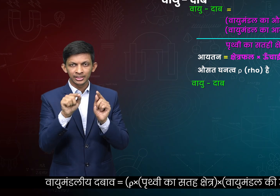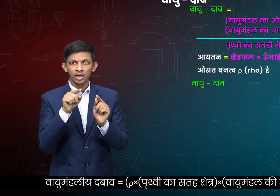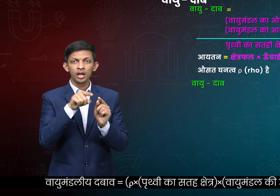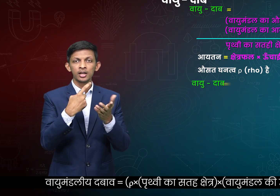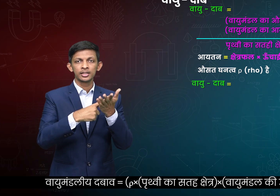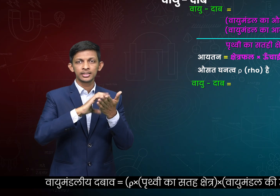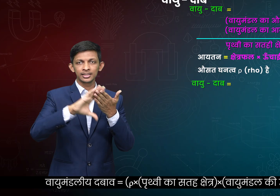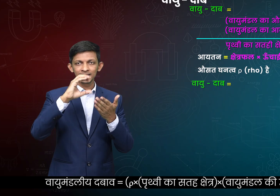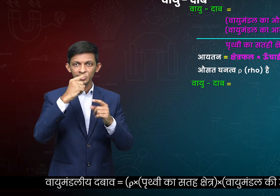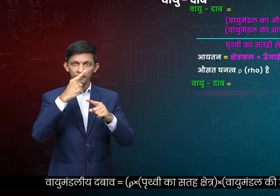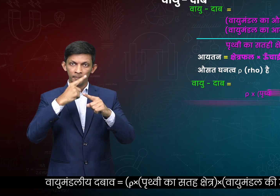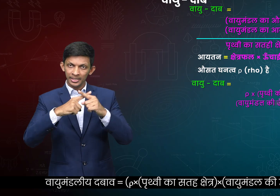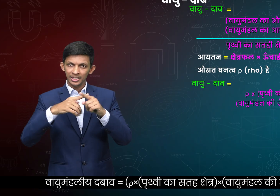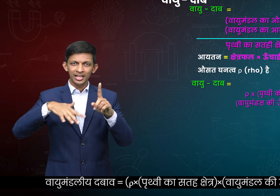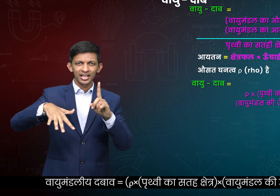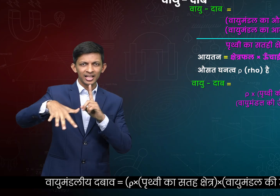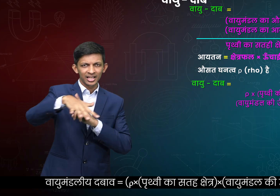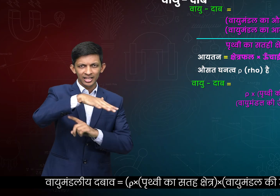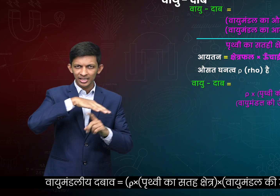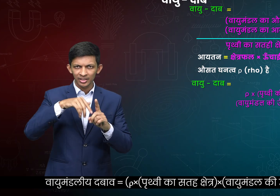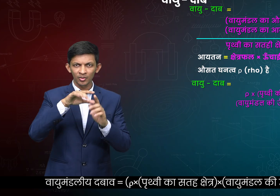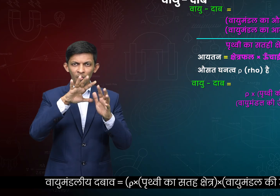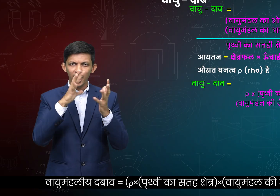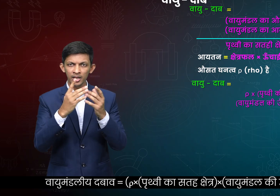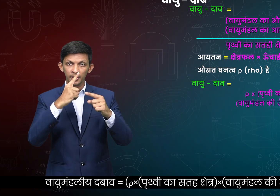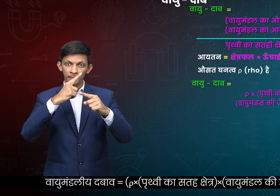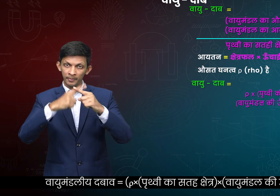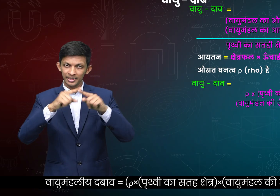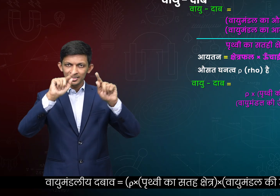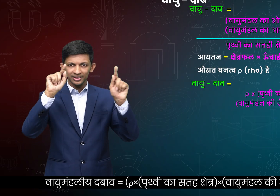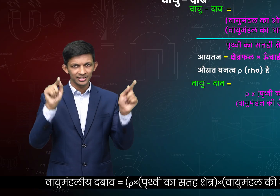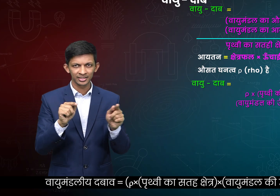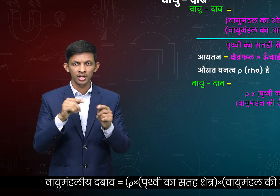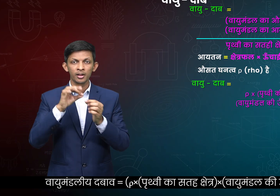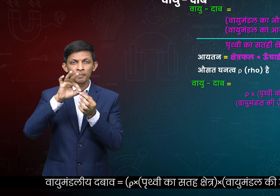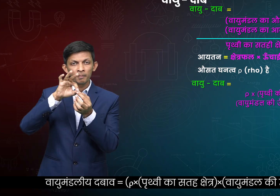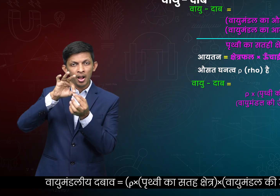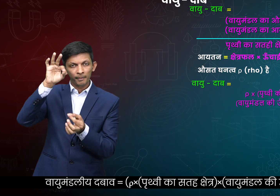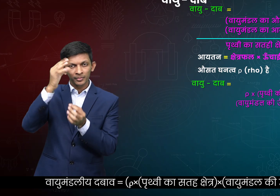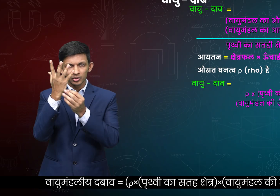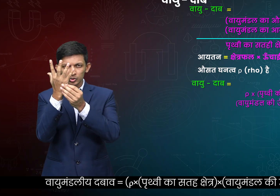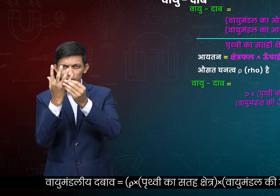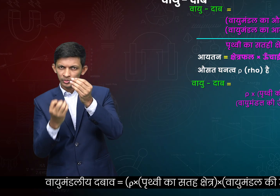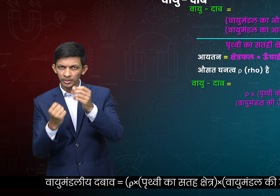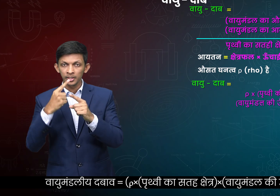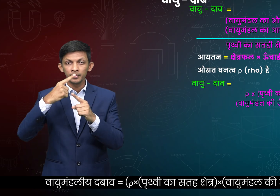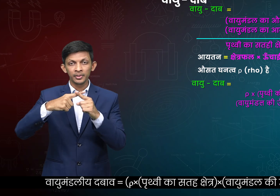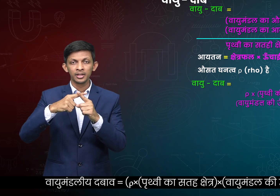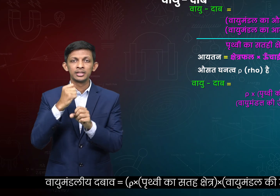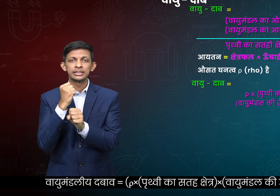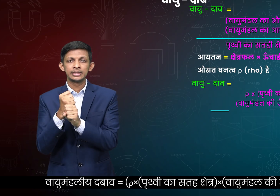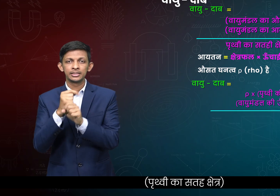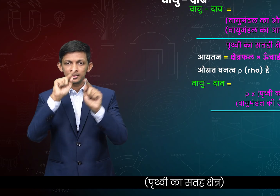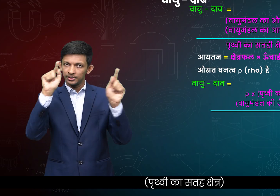वायुमंडलीय दबाव इज इक्वल्स टू P इंटू पृथ्वी का सतह क्षेत्र इंटू वायुमंडल की ऊंचाई इंटू